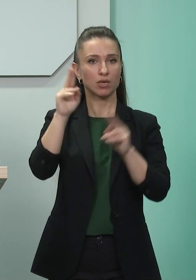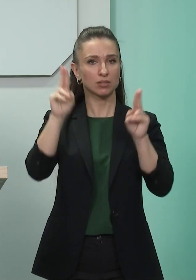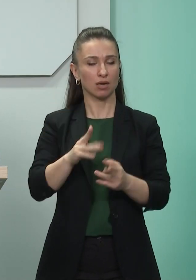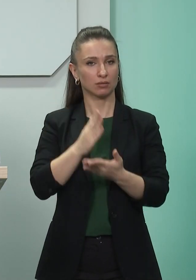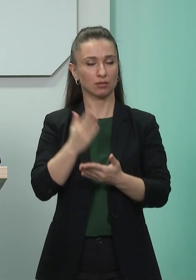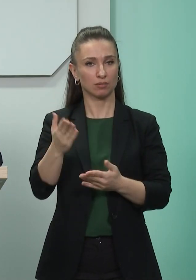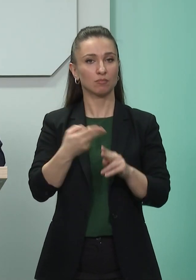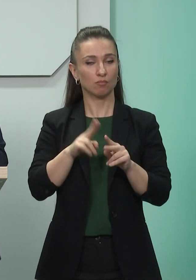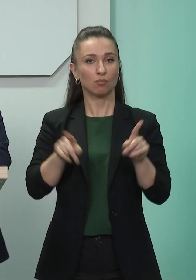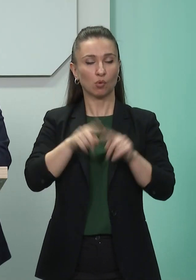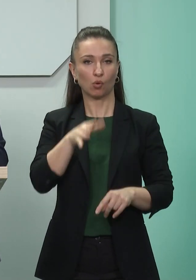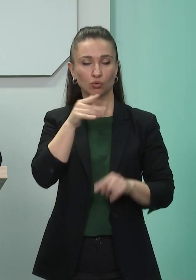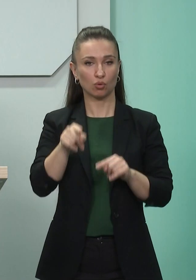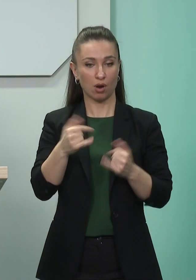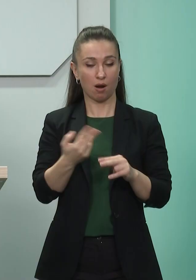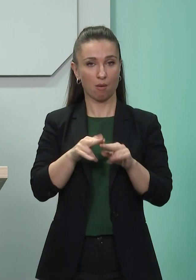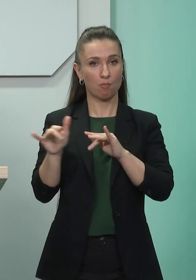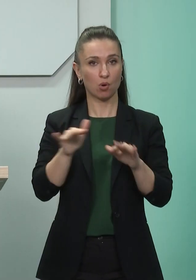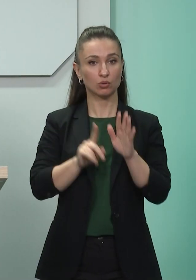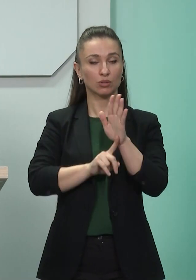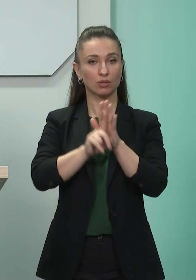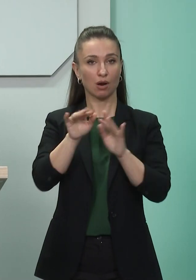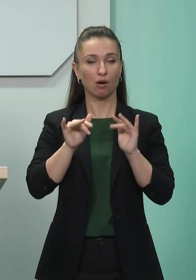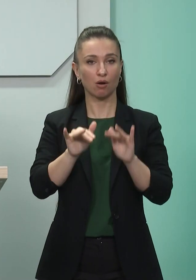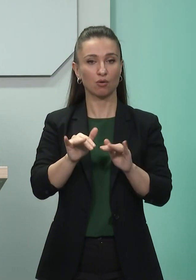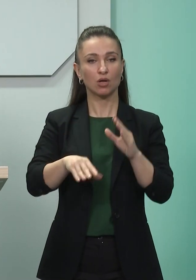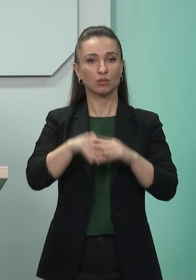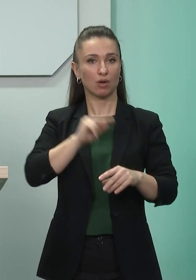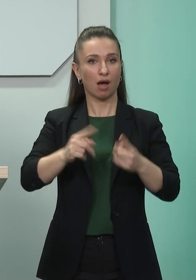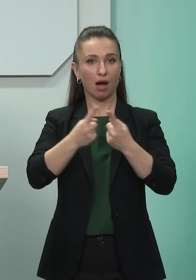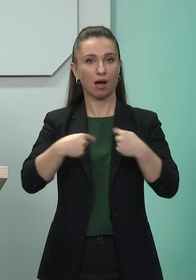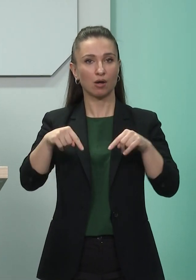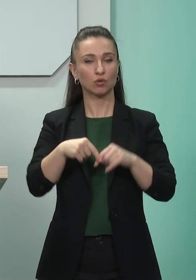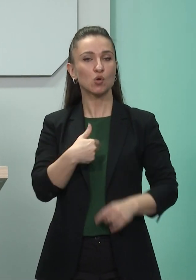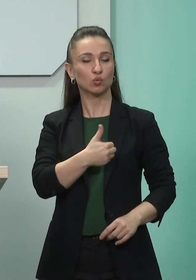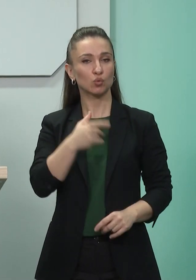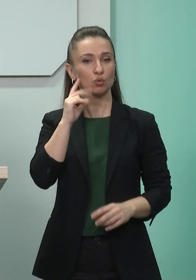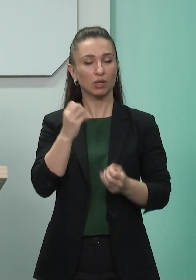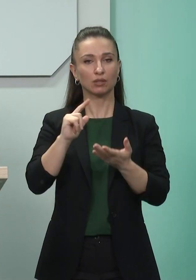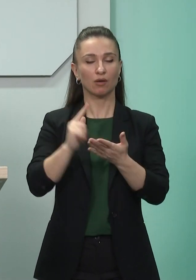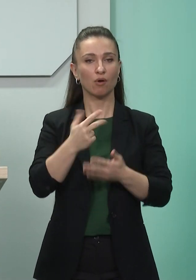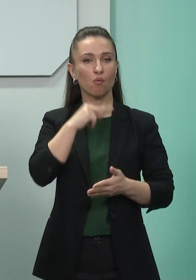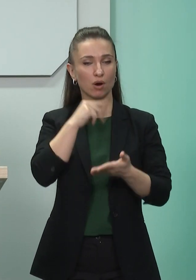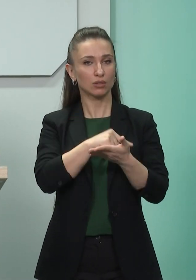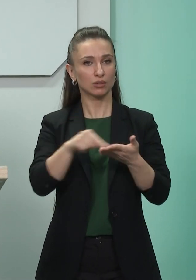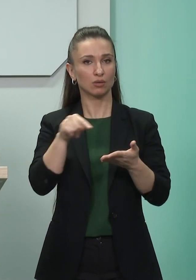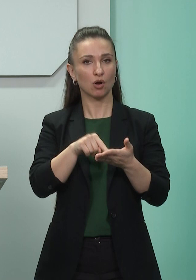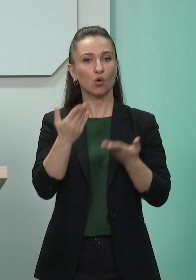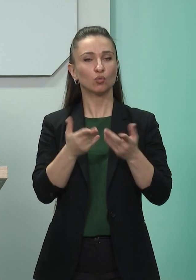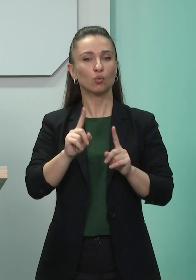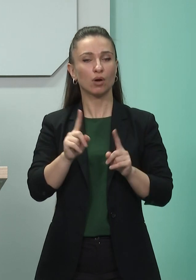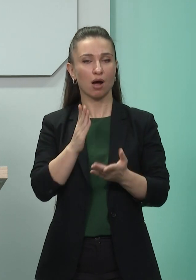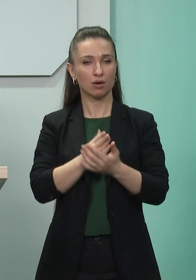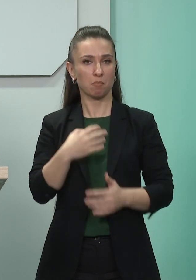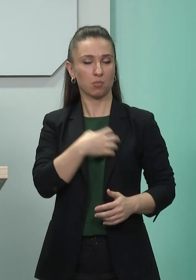სტანდარტებზე. ამავდროულად, ამ პროცესის განხორციელებით საარჩევნო ადმინისტრაციას სურს კიდევ ერთხელ ხაზი გაუსვას, თუ